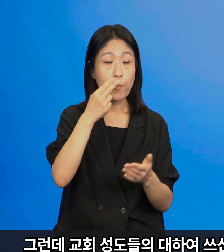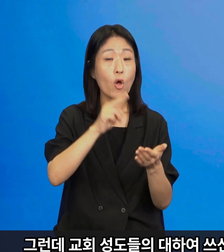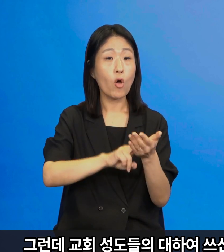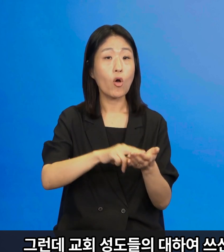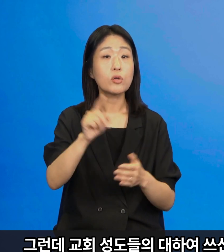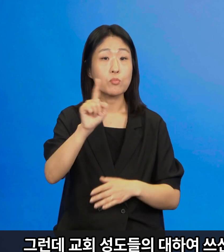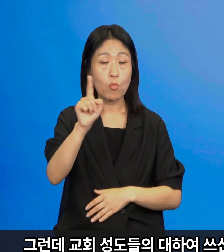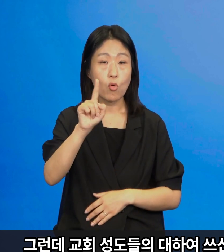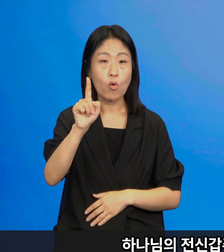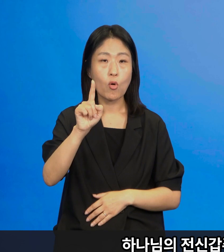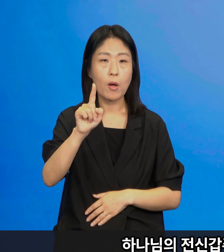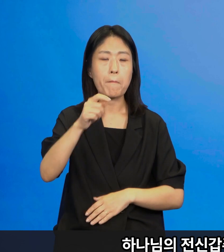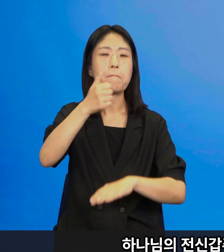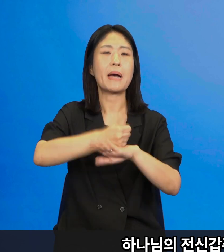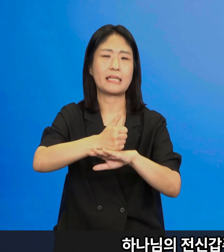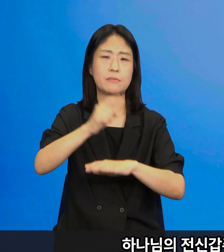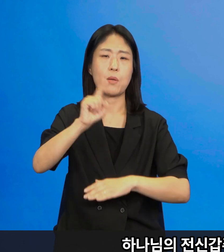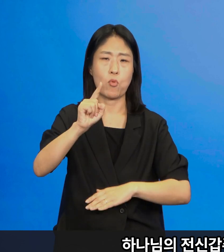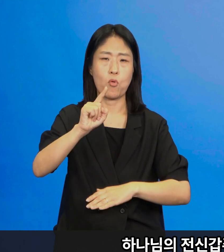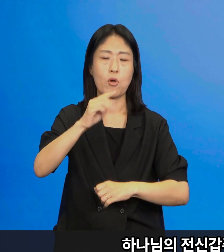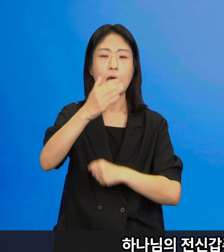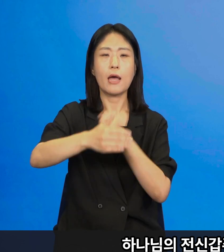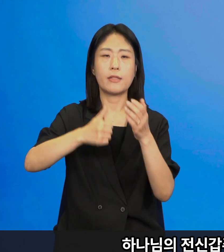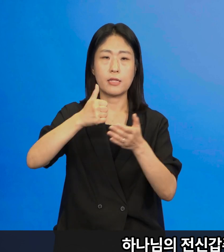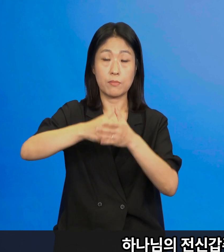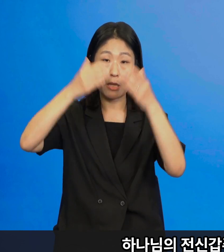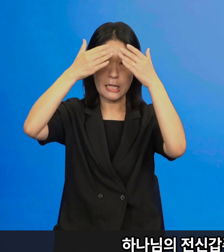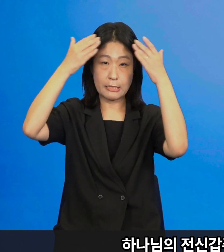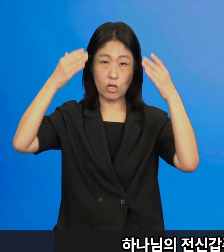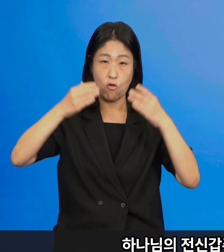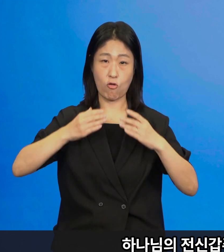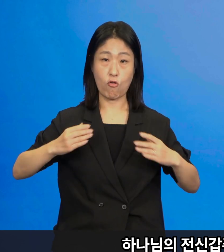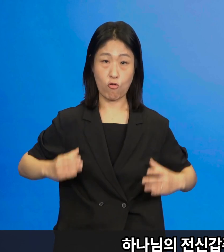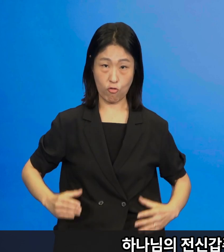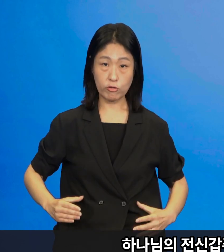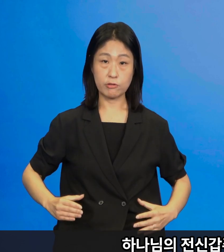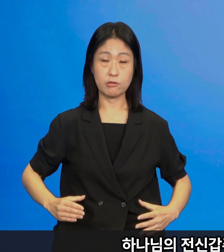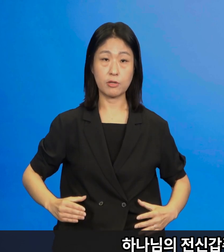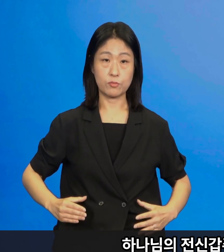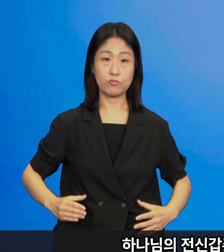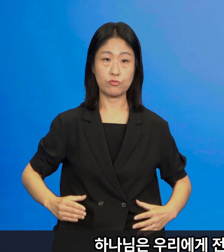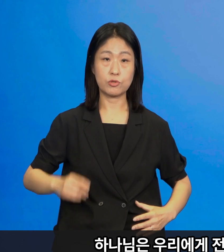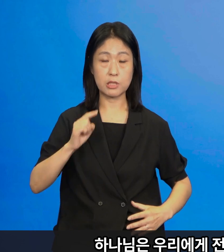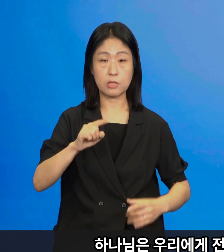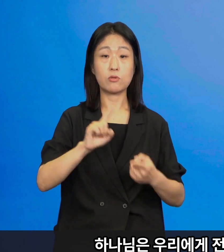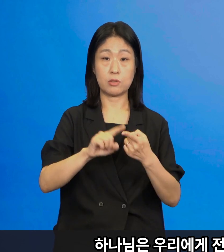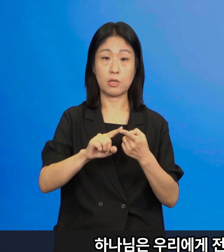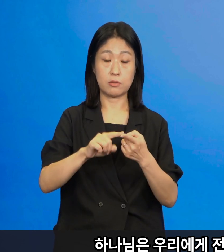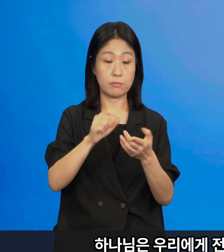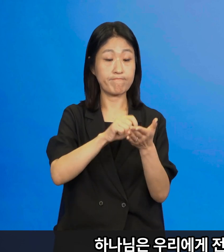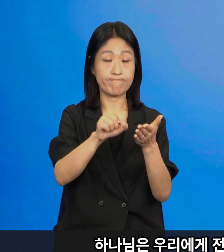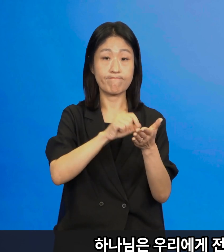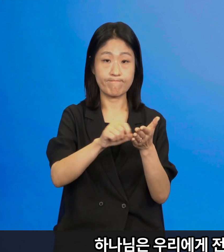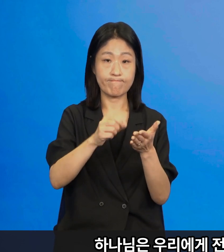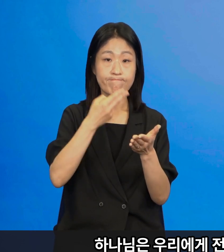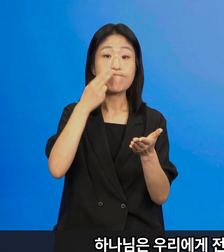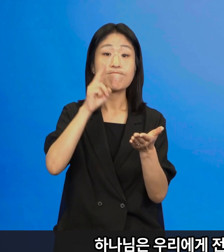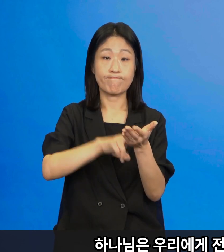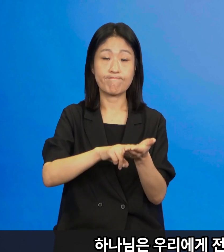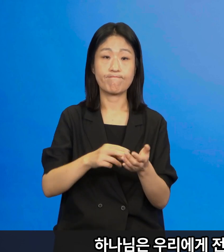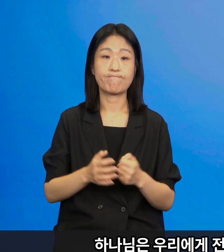마무리가 전신갑주, 하나님의 전신갑주로 되고 있는 거예요. 하나님은요, 우리에게